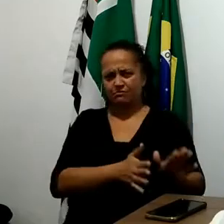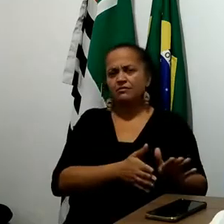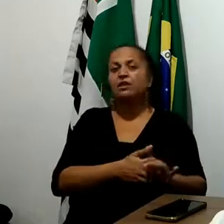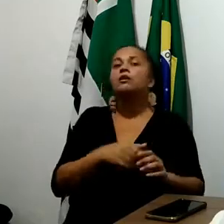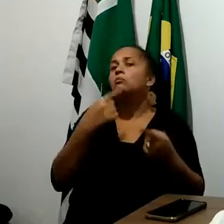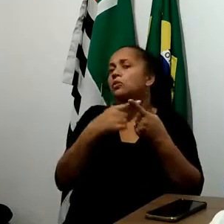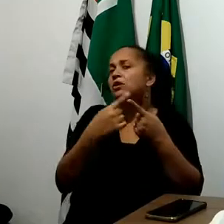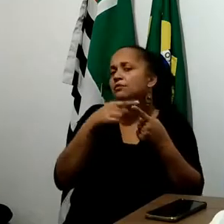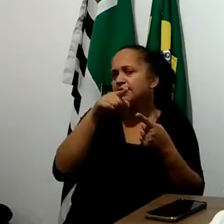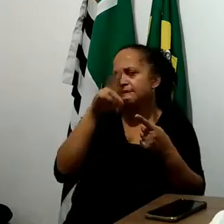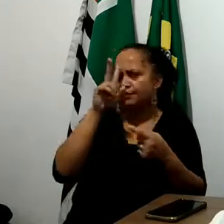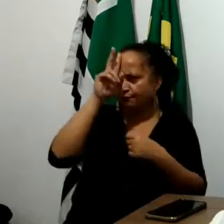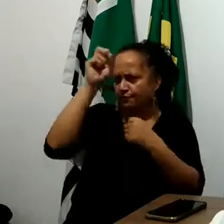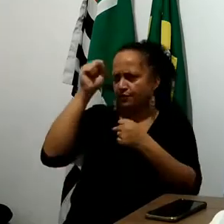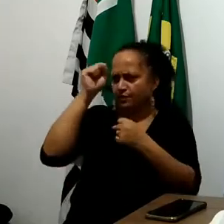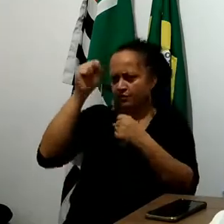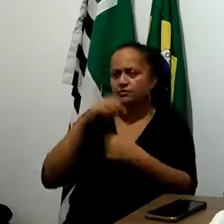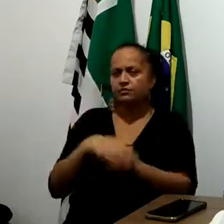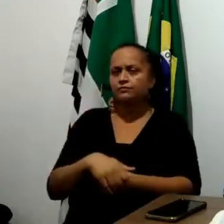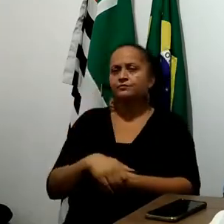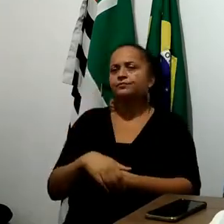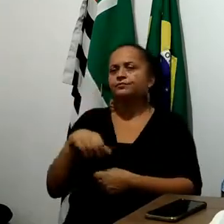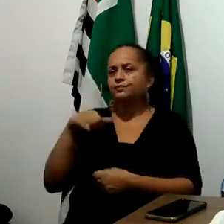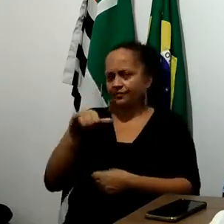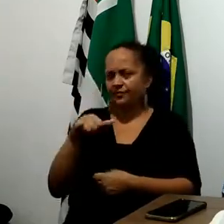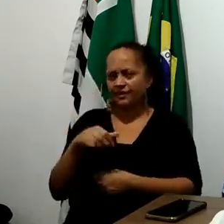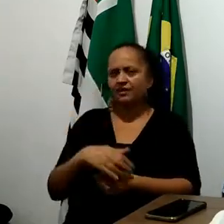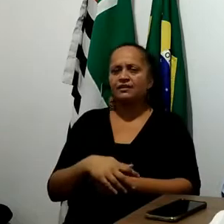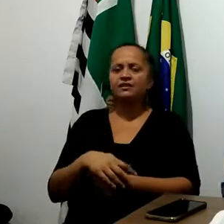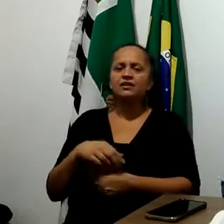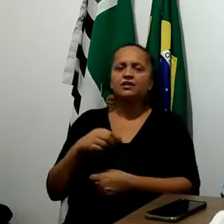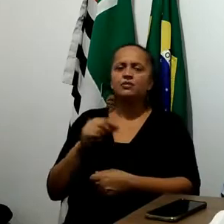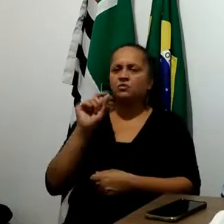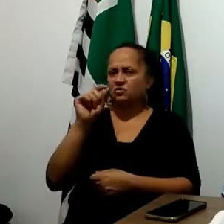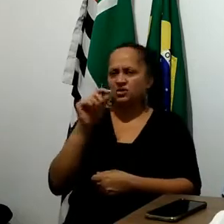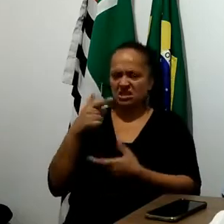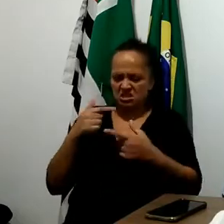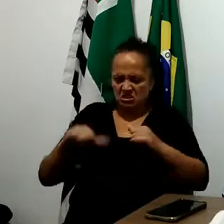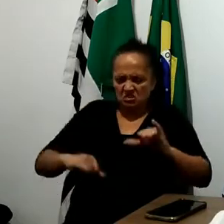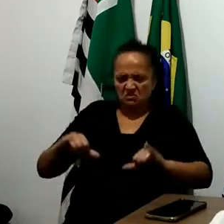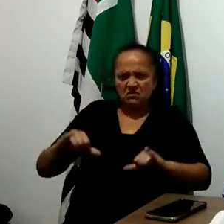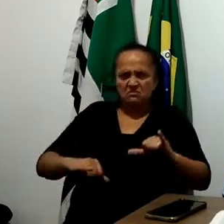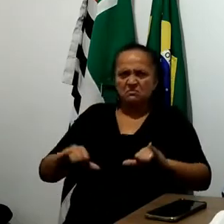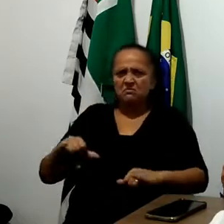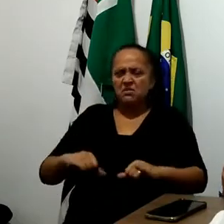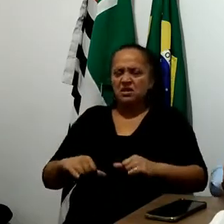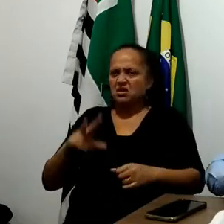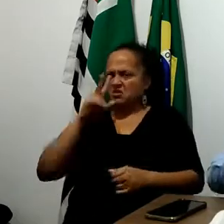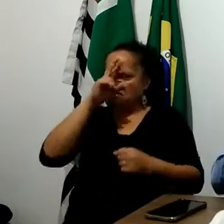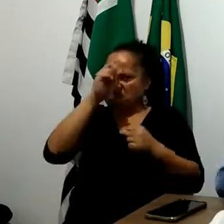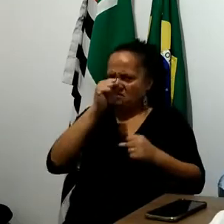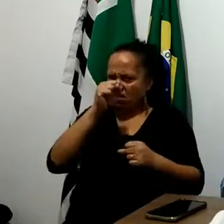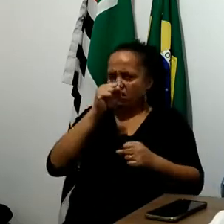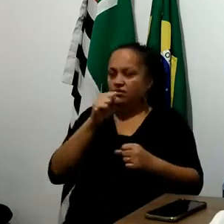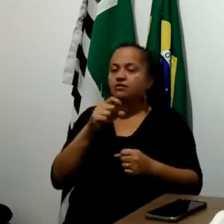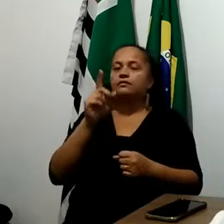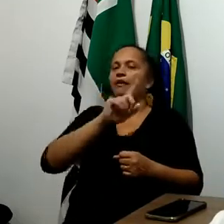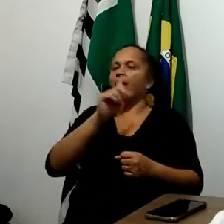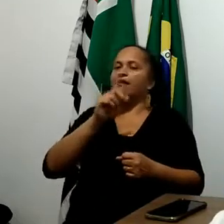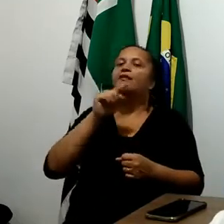a situação que você está vivendo for mais forte que você, com certeza você vai ser vencido por ela. Agora, se você estiver mais forte